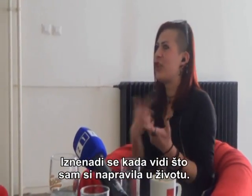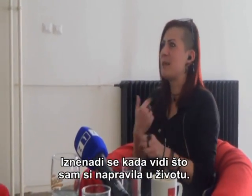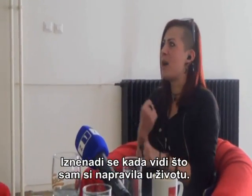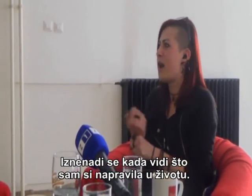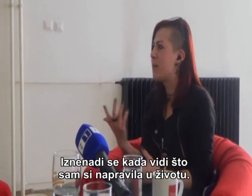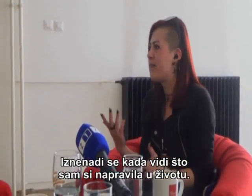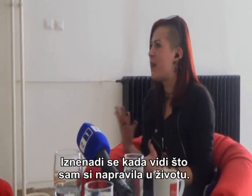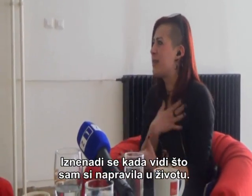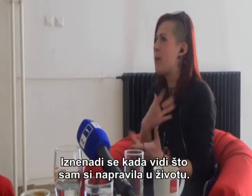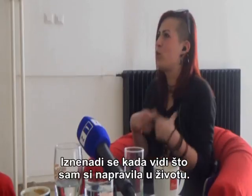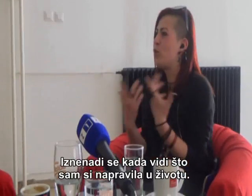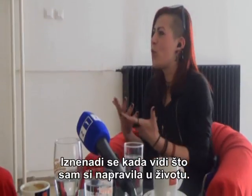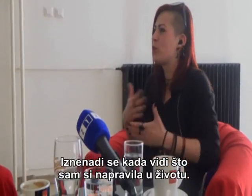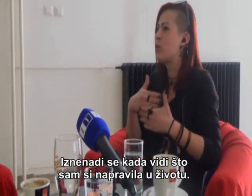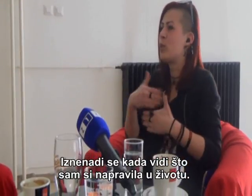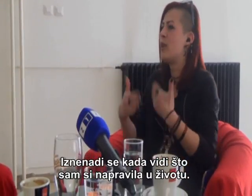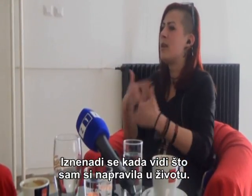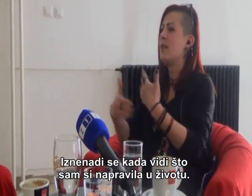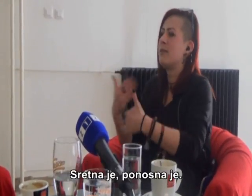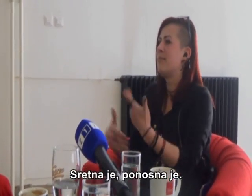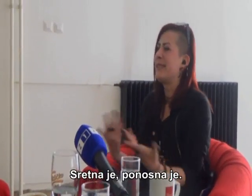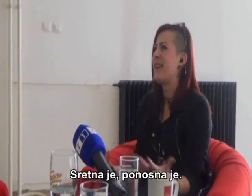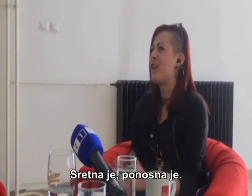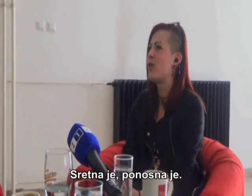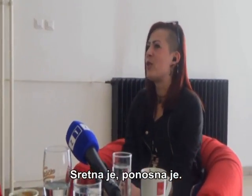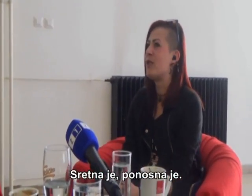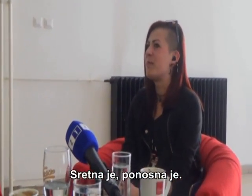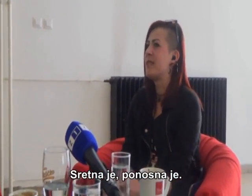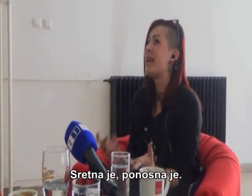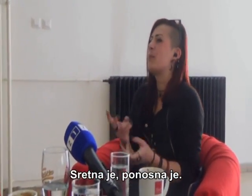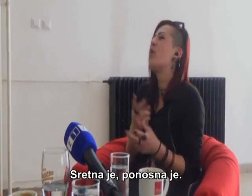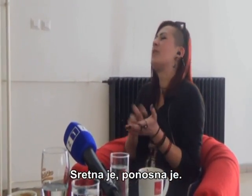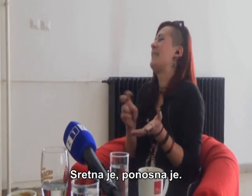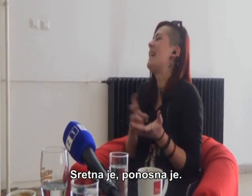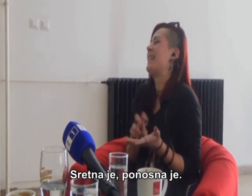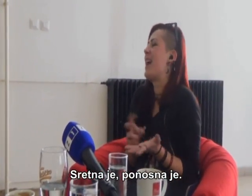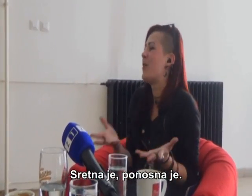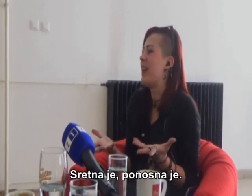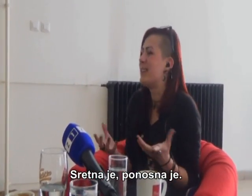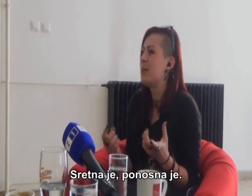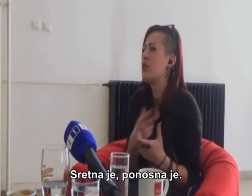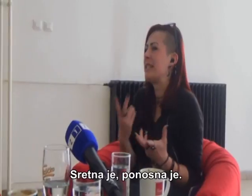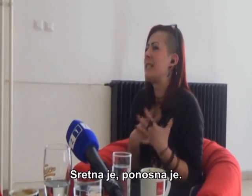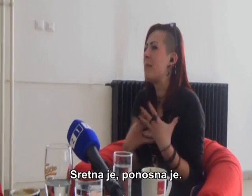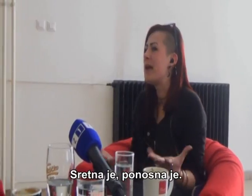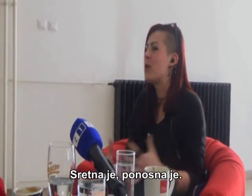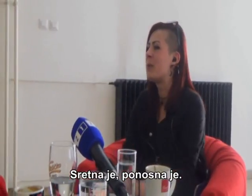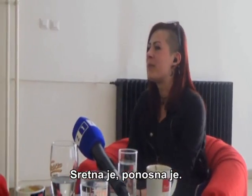sam ja napravila u tebi, tu otu, te ono, te ponosi te me, ona, ponosi te menom